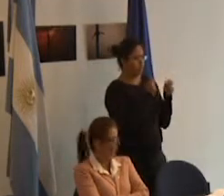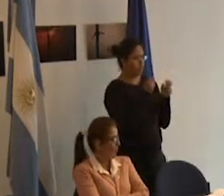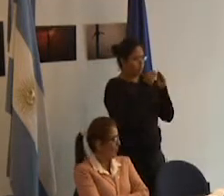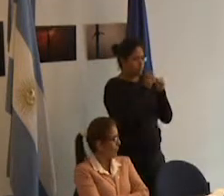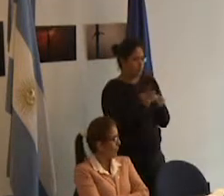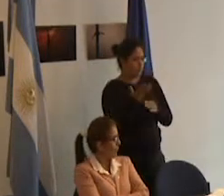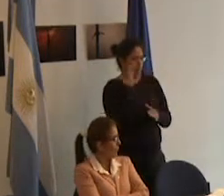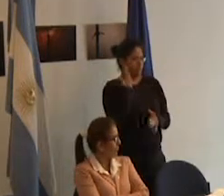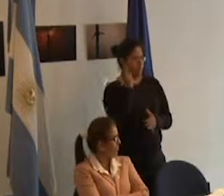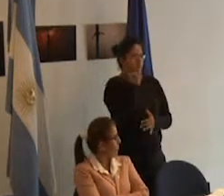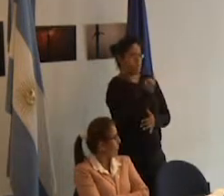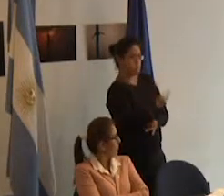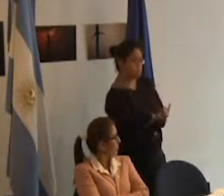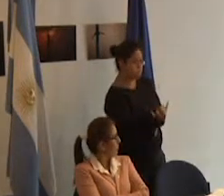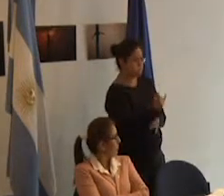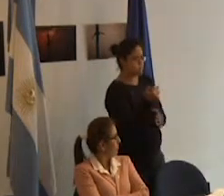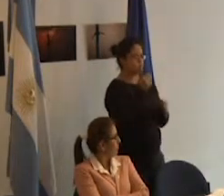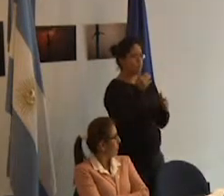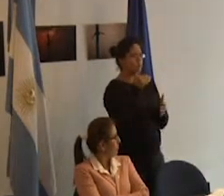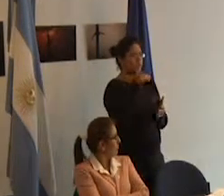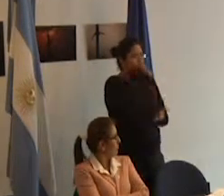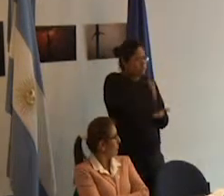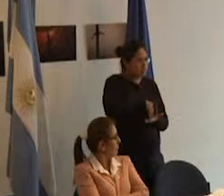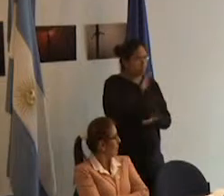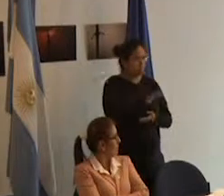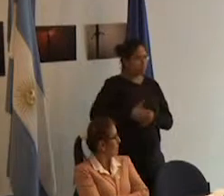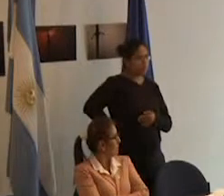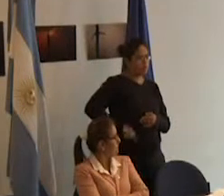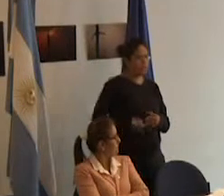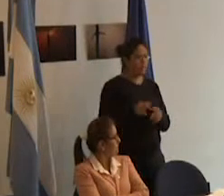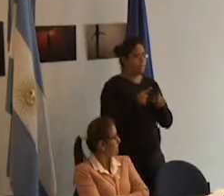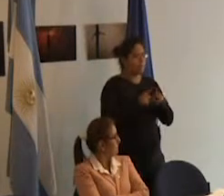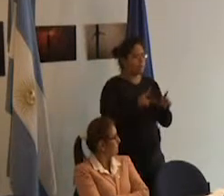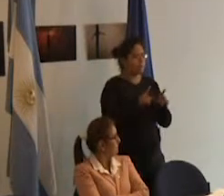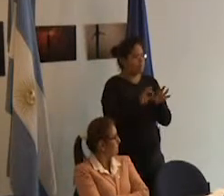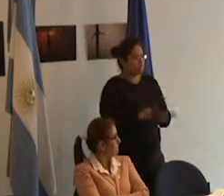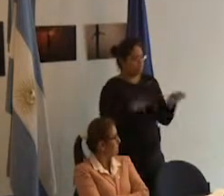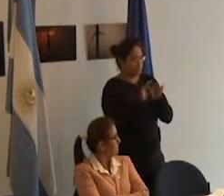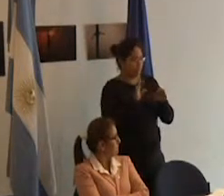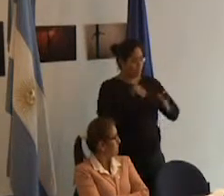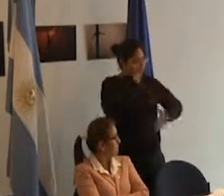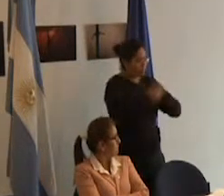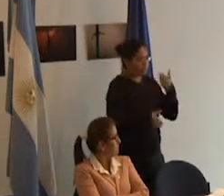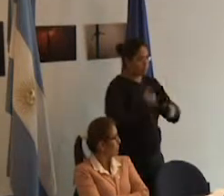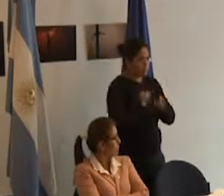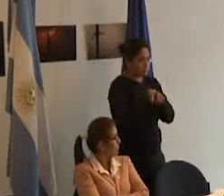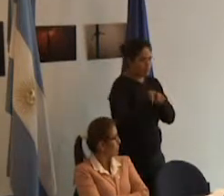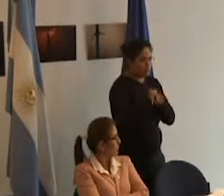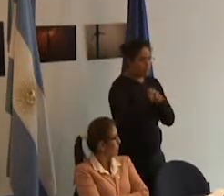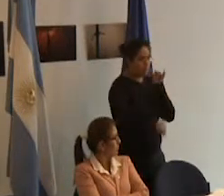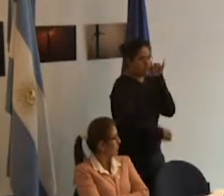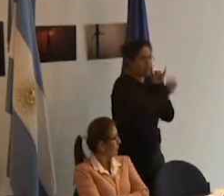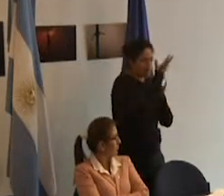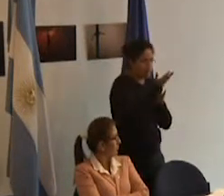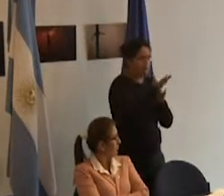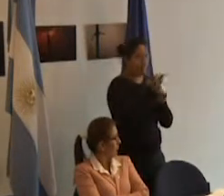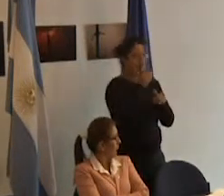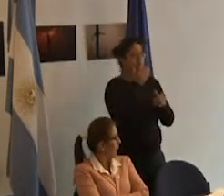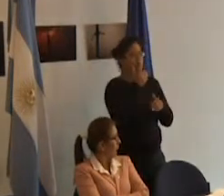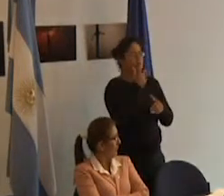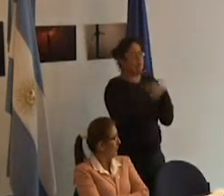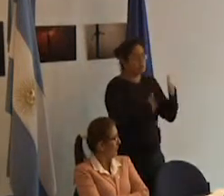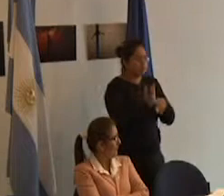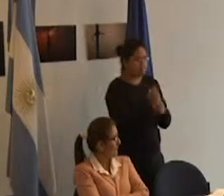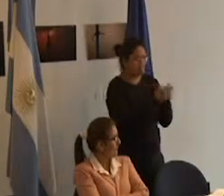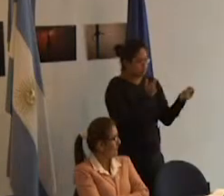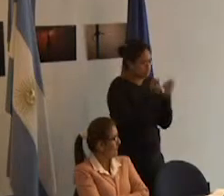esquema central sobre el que está construida la escuela, de lo que sí se trata es que a través de los procesos de práctica pedagógica, a través